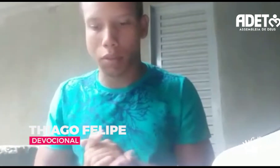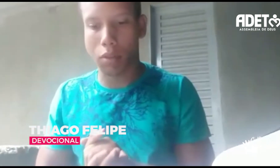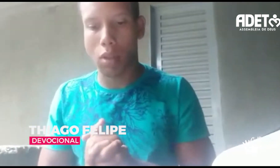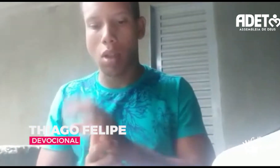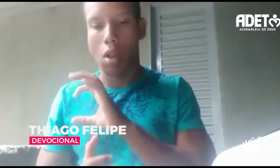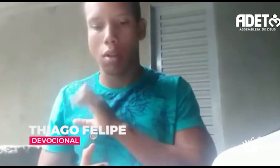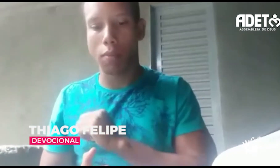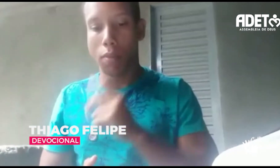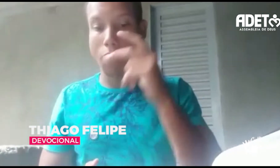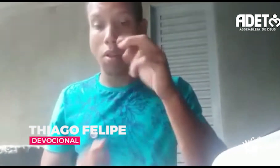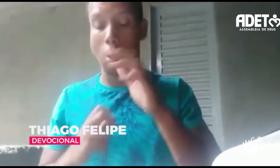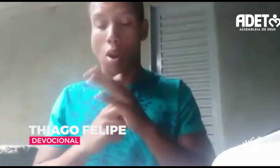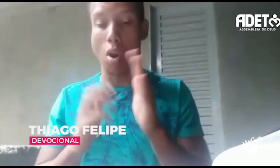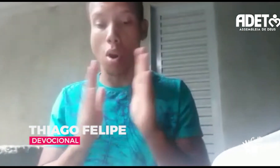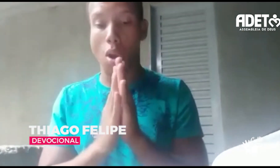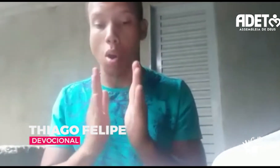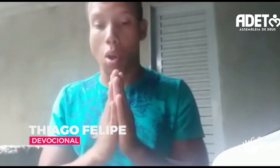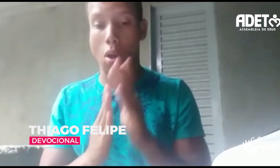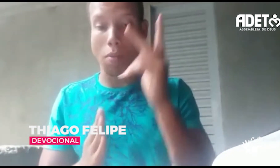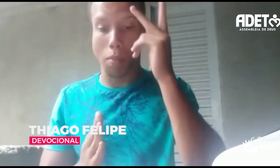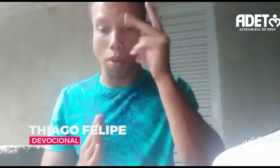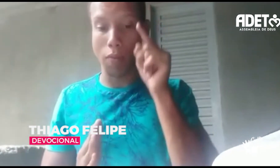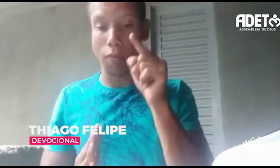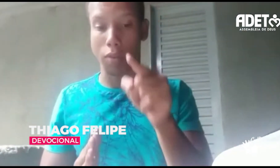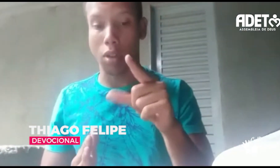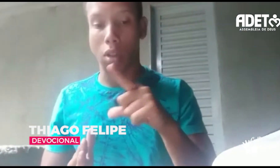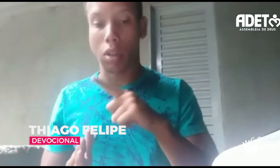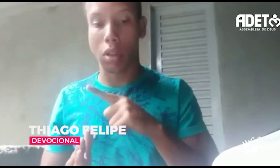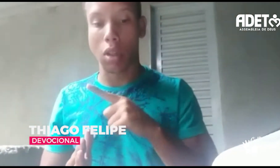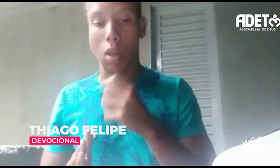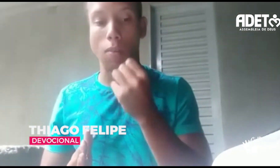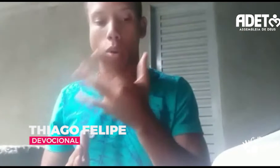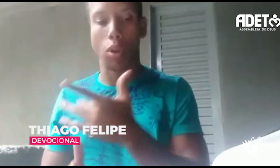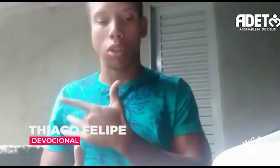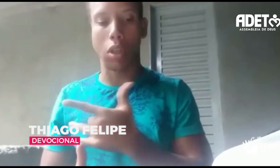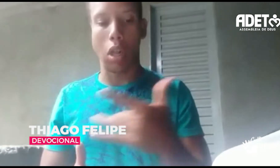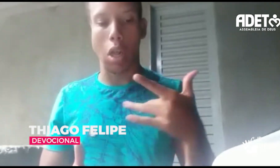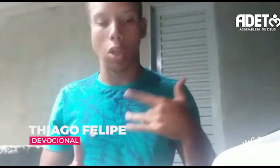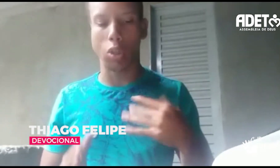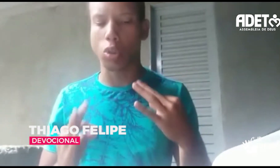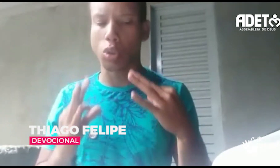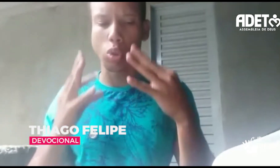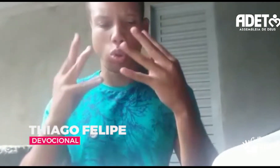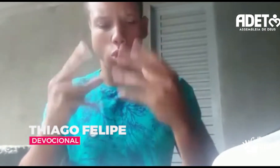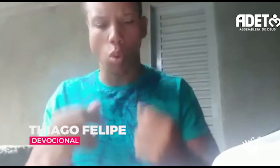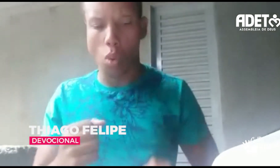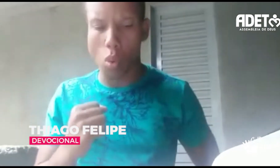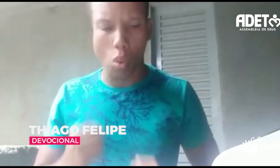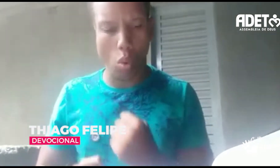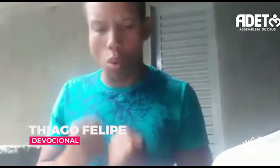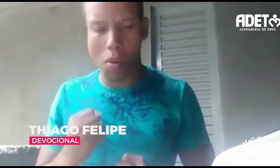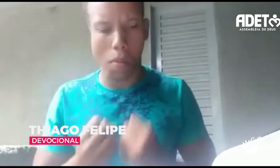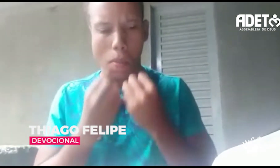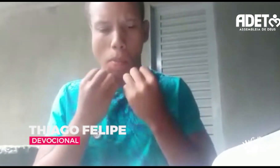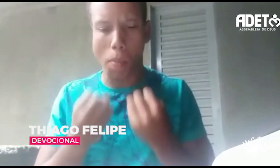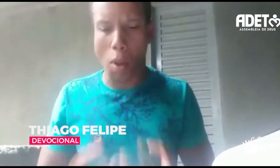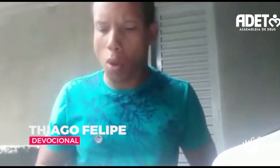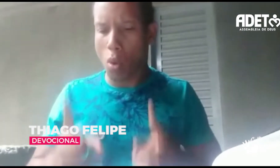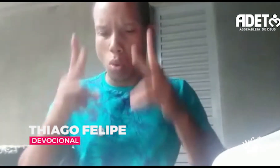Amado, oro para que você tenha boa saúde e tudo corra bem, assim como vai